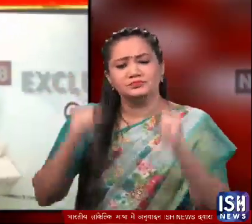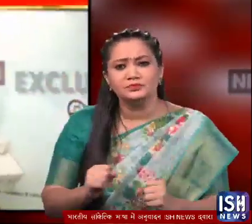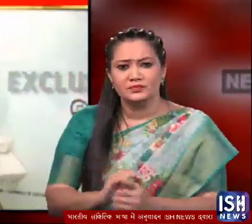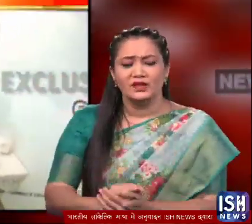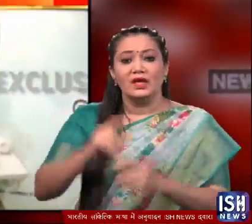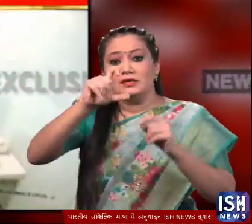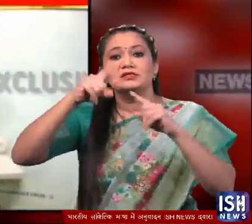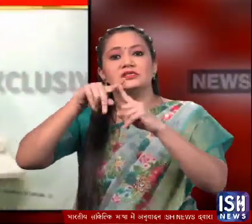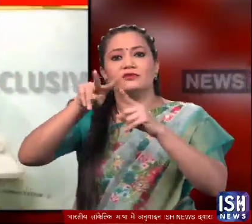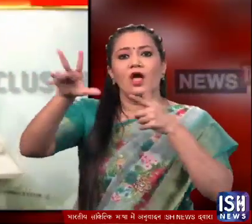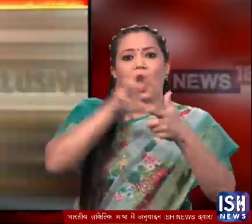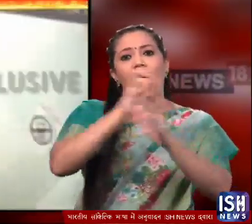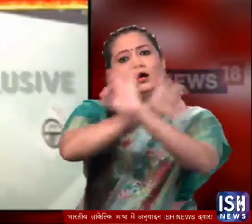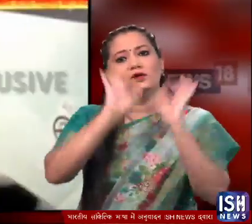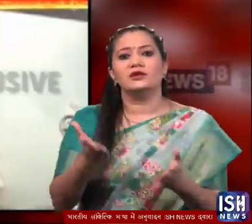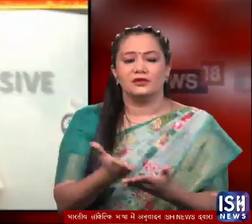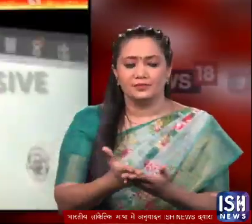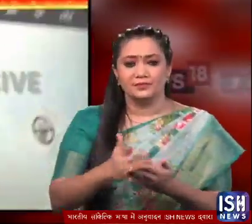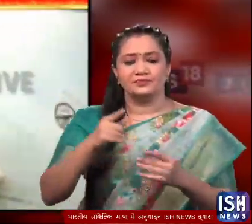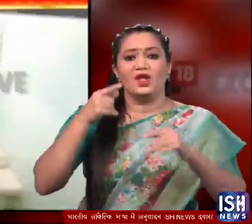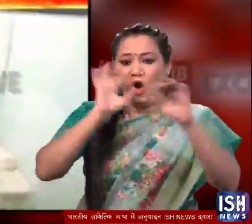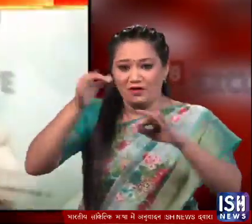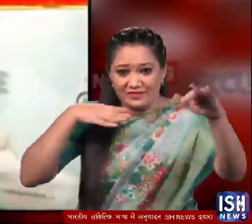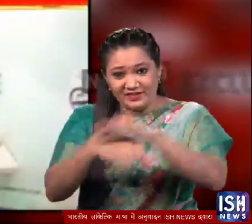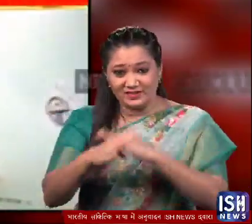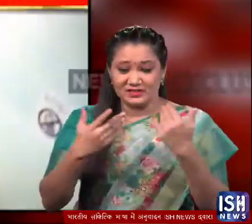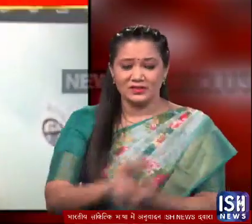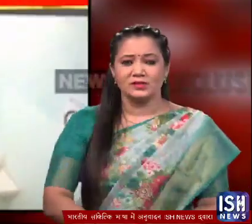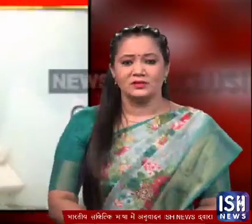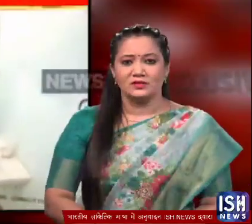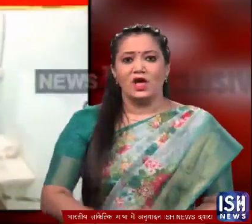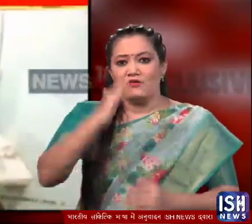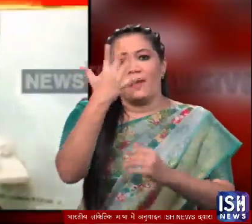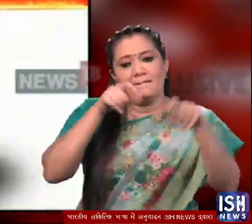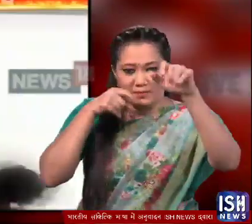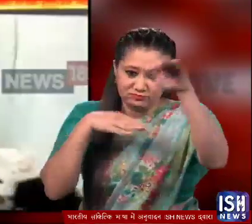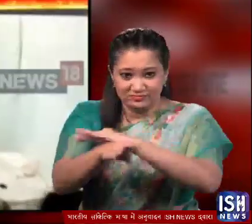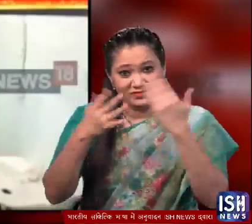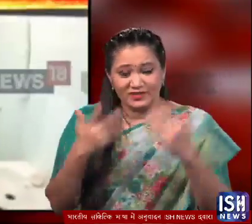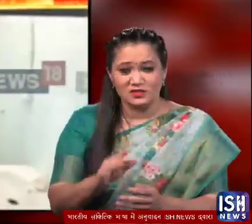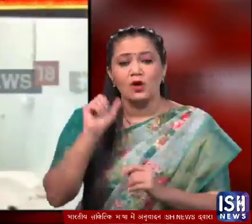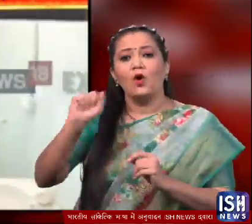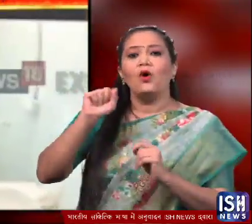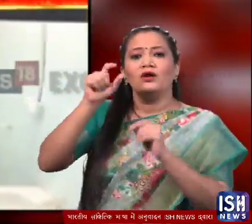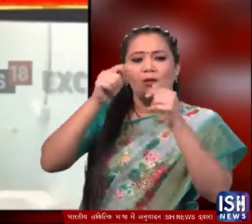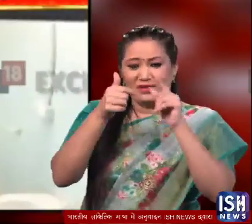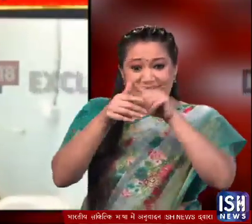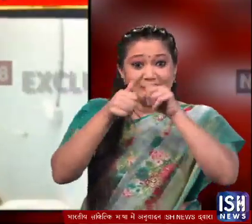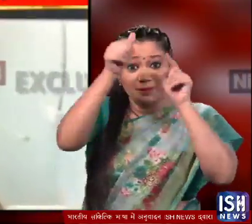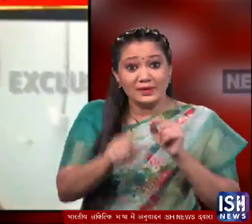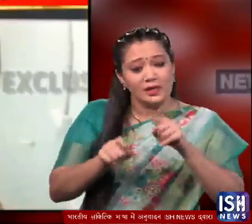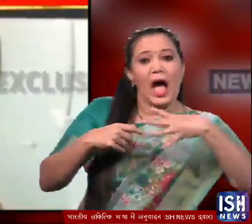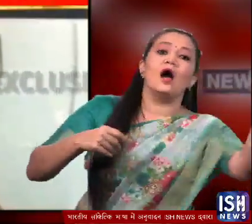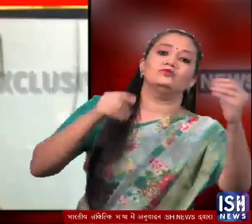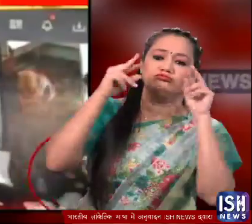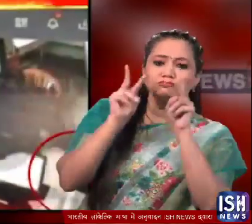गए, जिसकी सीसीटीवी फुटेज भी सामने आई, जिसमें साफ दिखा कि दफ्तर में दाखिल होते वक्त 5 आरोपी अंदर चले गए, जबकि उनका एक साथी वहीं दरवाजे पर निगरानी